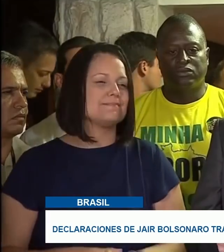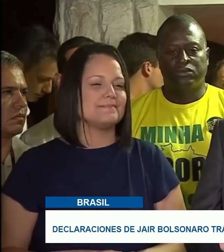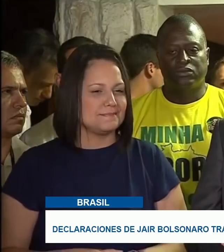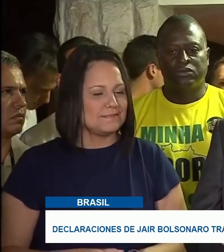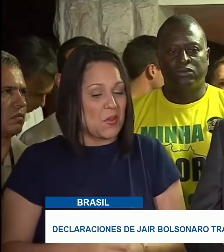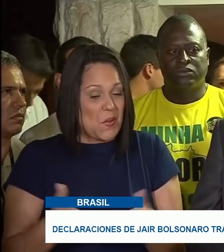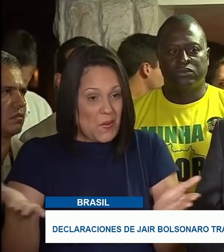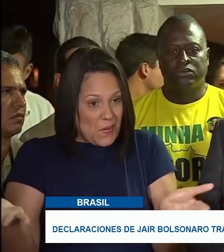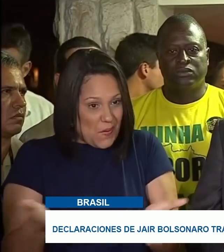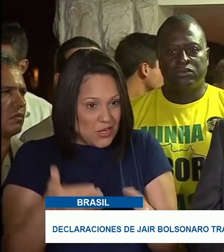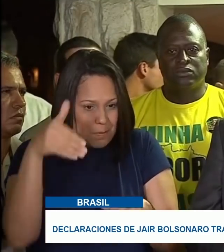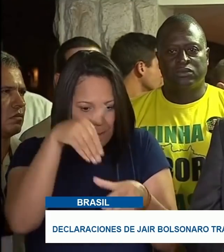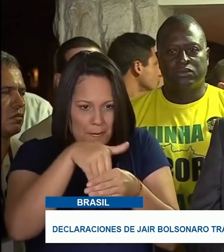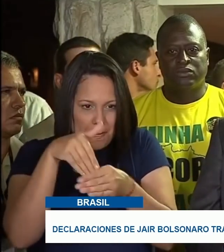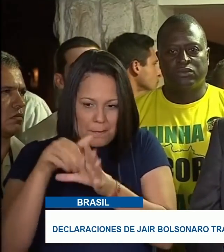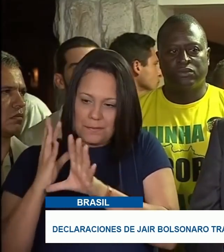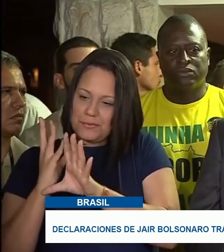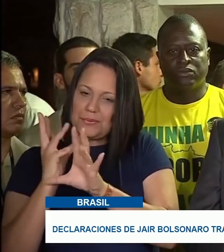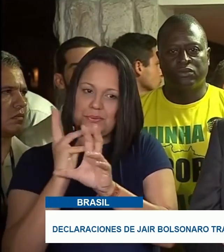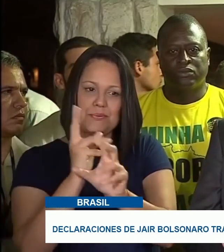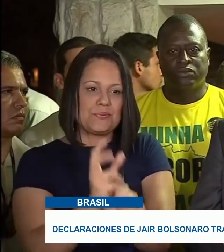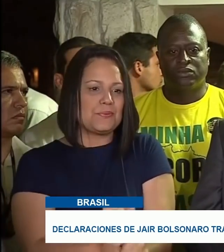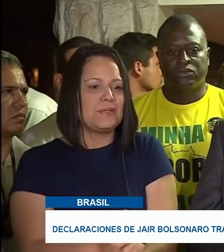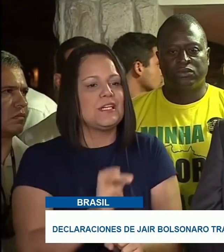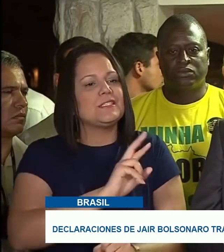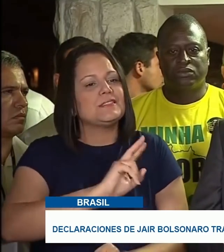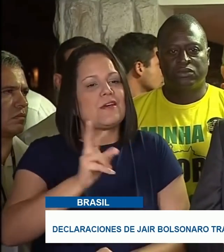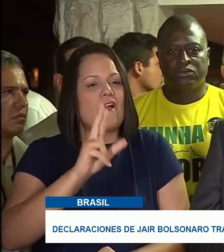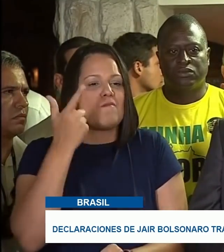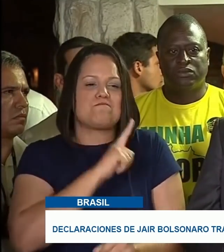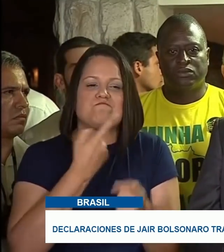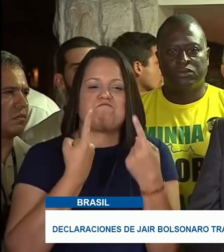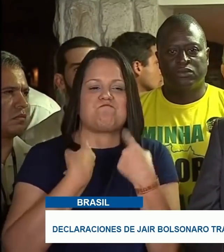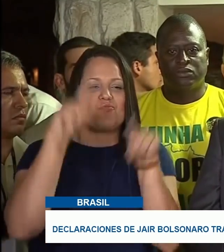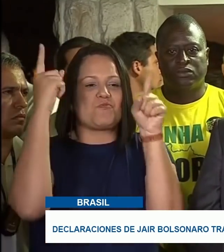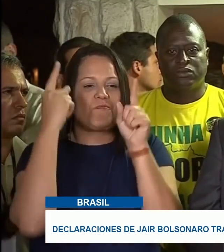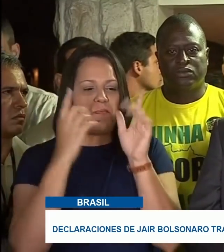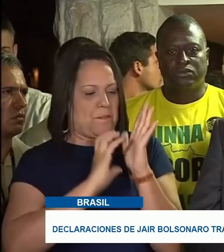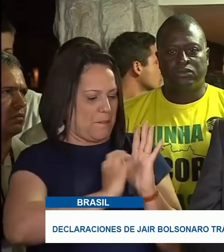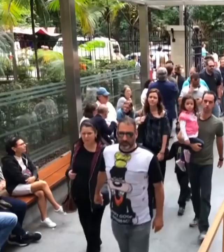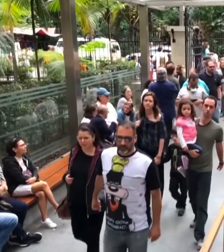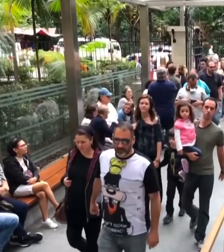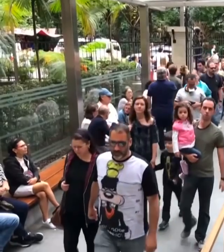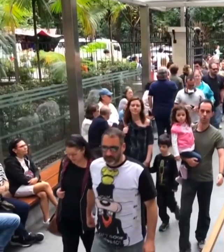atrás. La verdad de Dios nos llevó hasta acá y continuaremos en este camino.